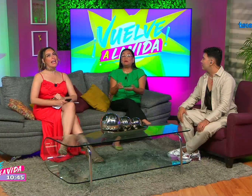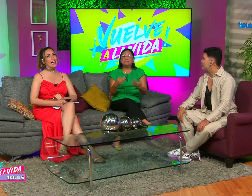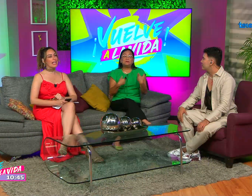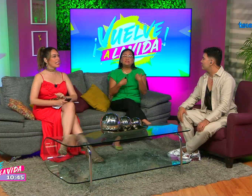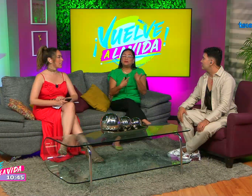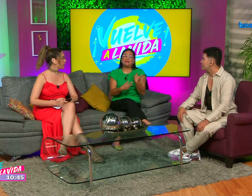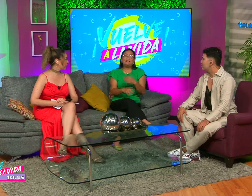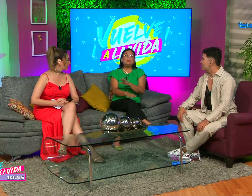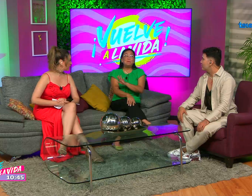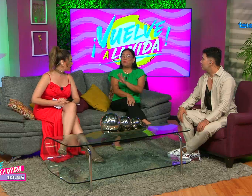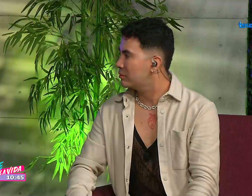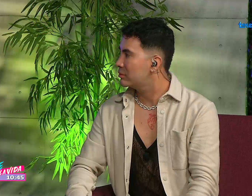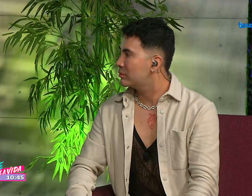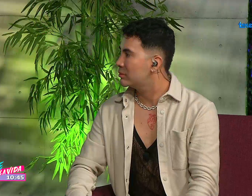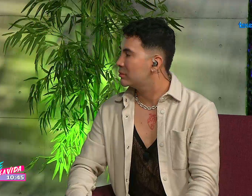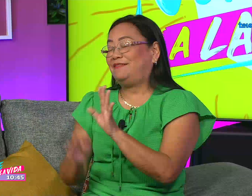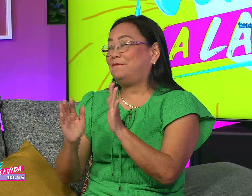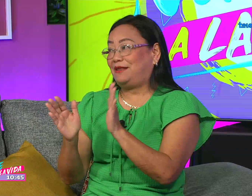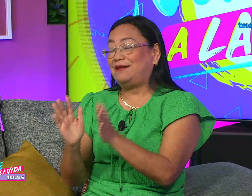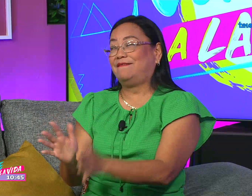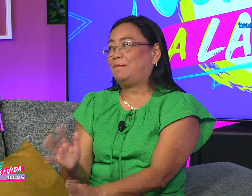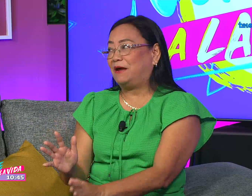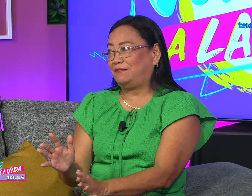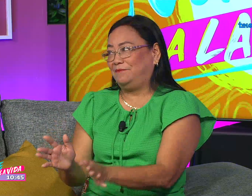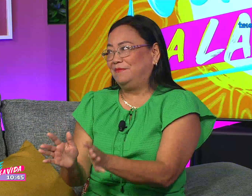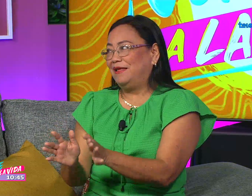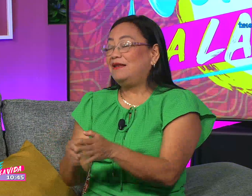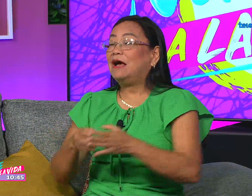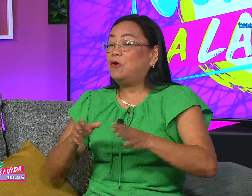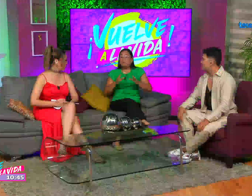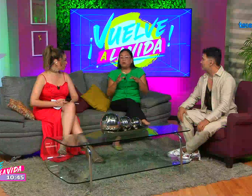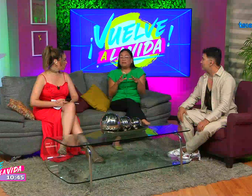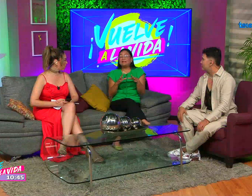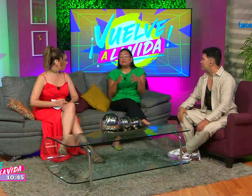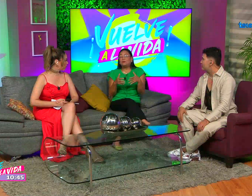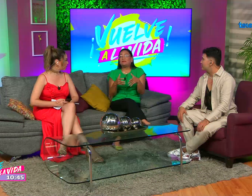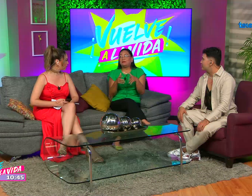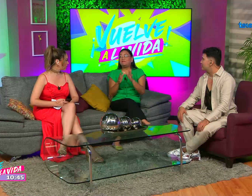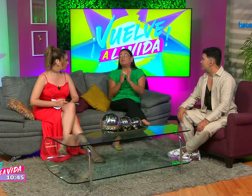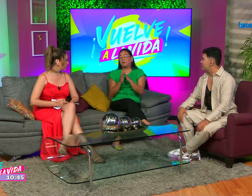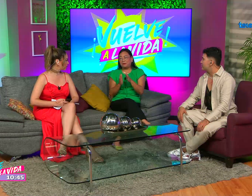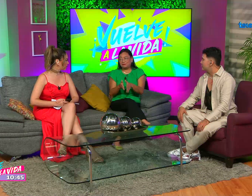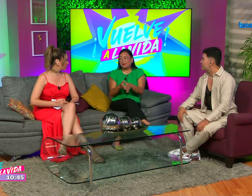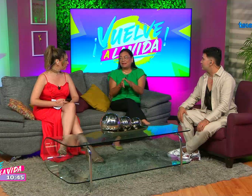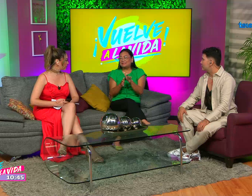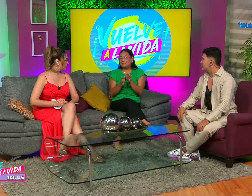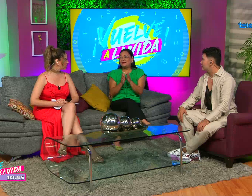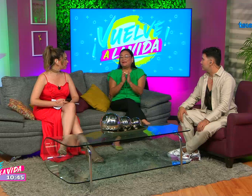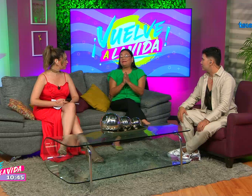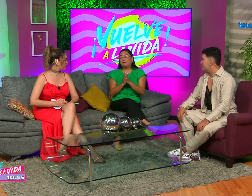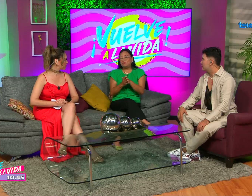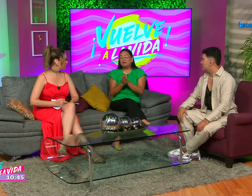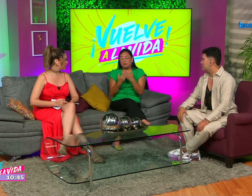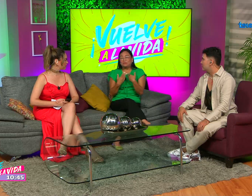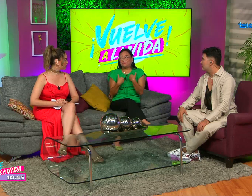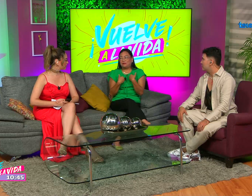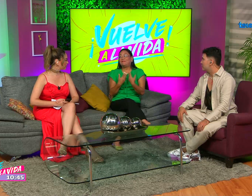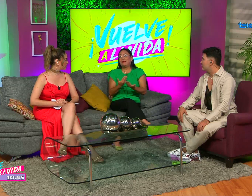Nosotros oyentes no podemos intervenir en esa parte. Correcto. comunidad sorda tiene sus propias reglas y tenemos nosotros oyentes que